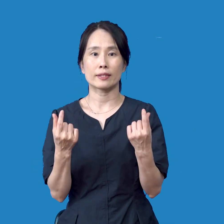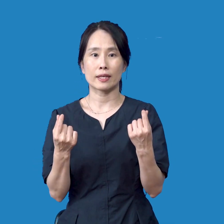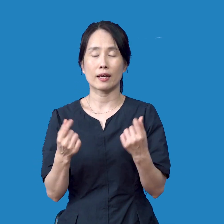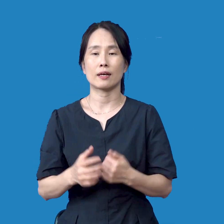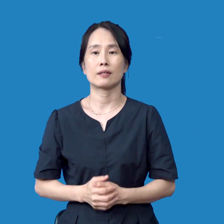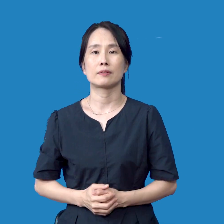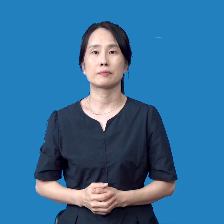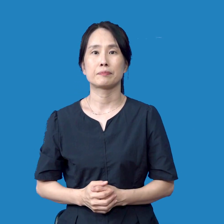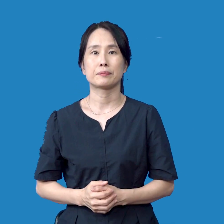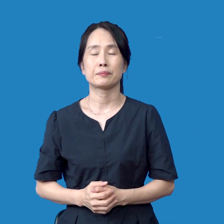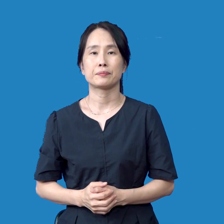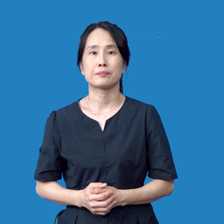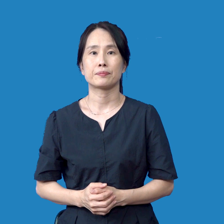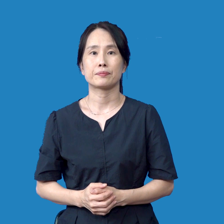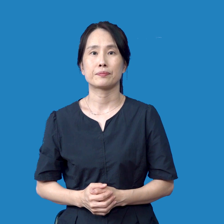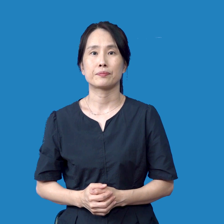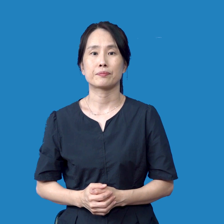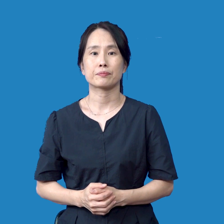말씀을 했습니다.